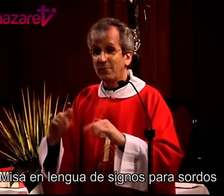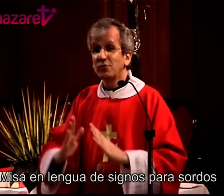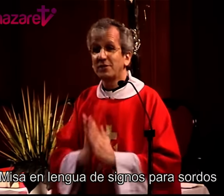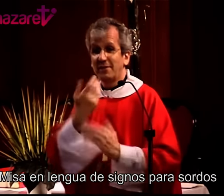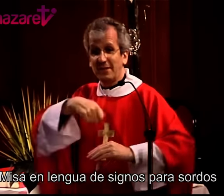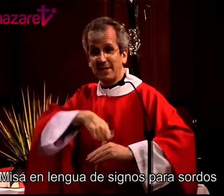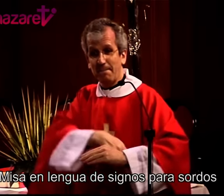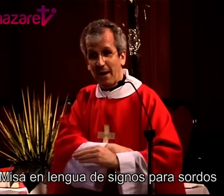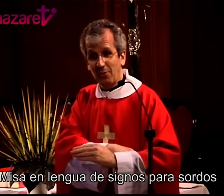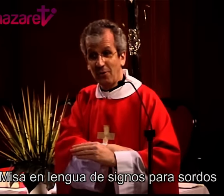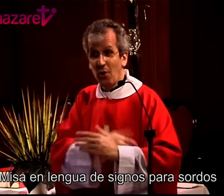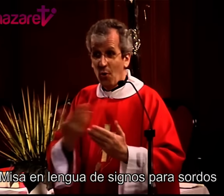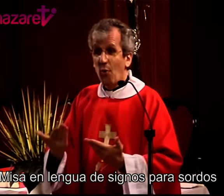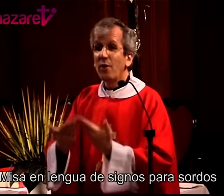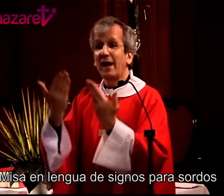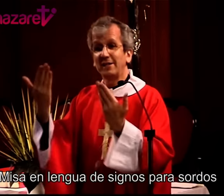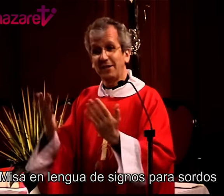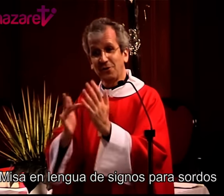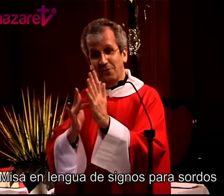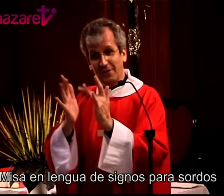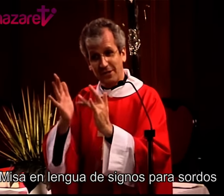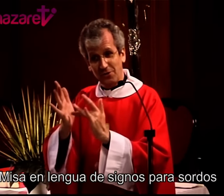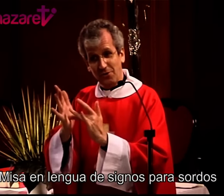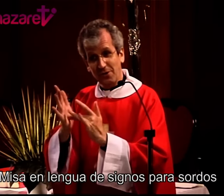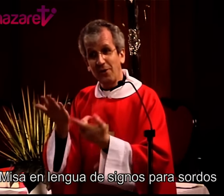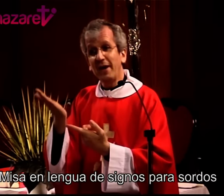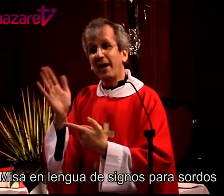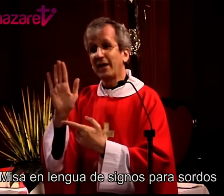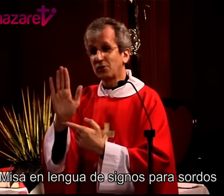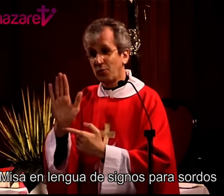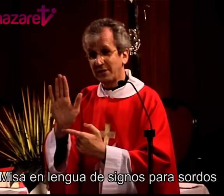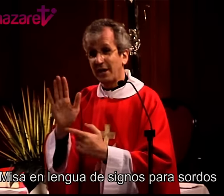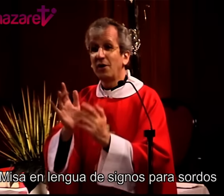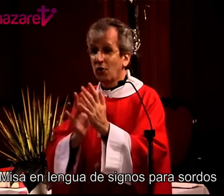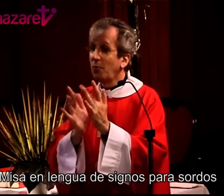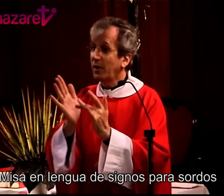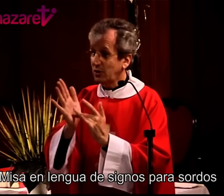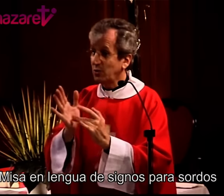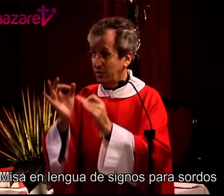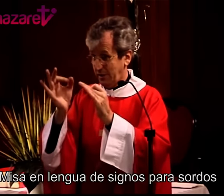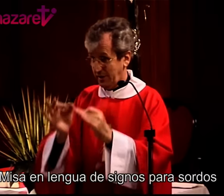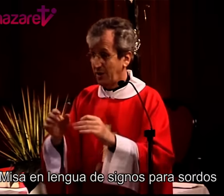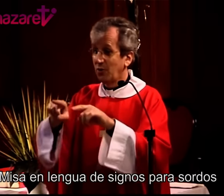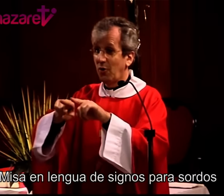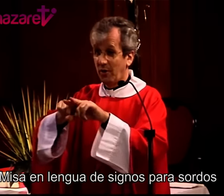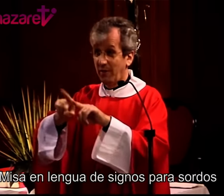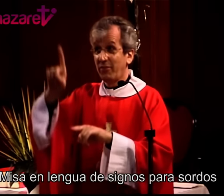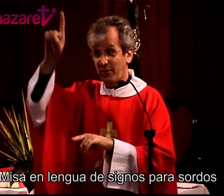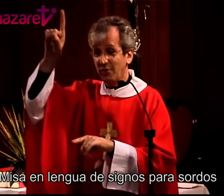ahora veremos de San Pablo un cántico cristológico en que nos muestra cómo Jesús,